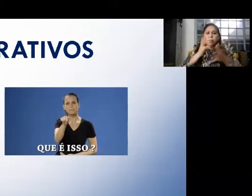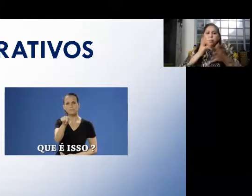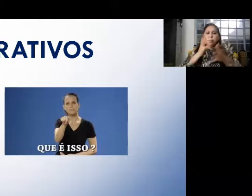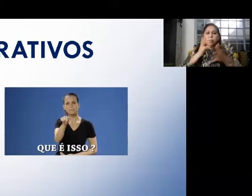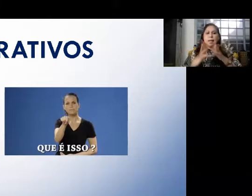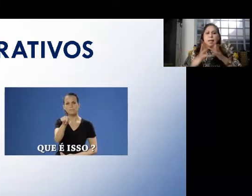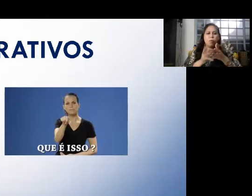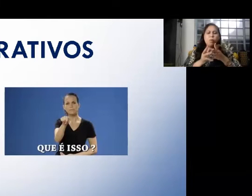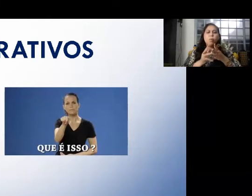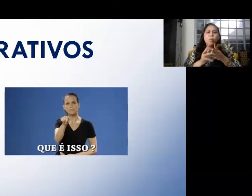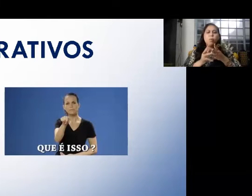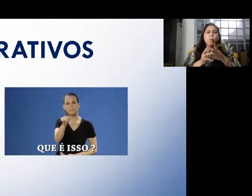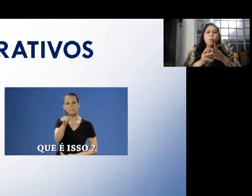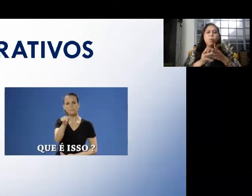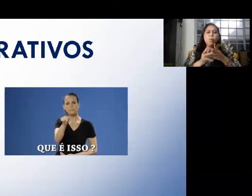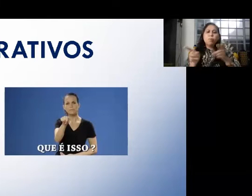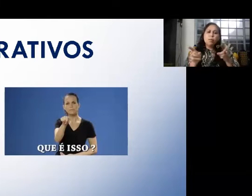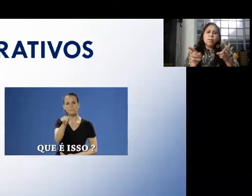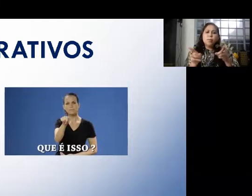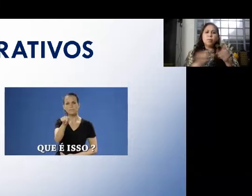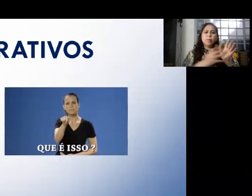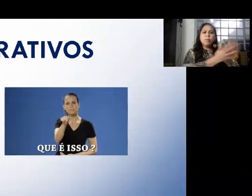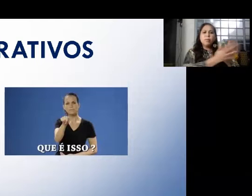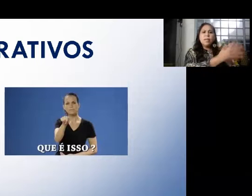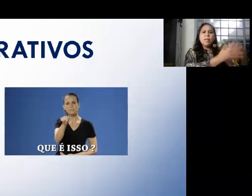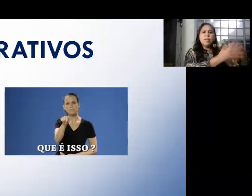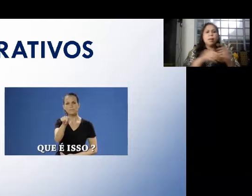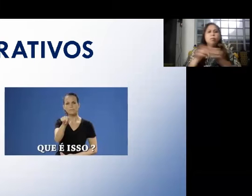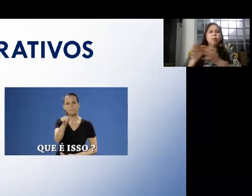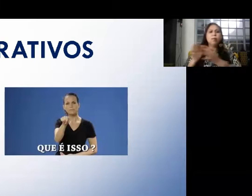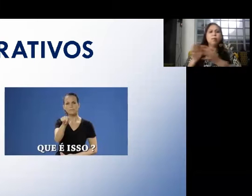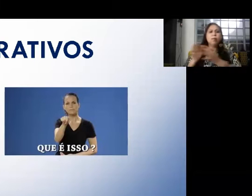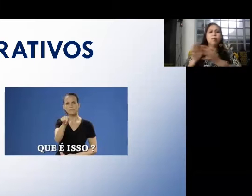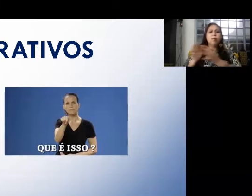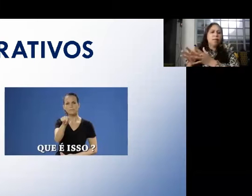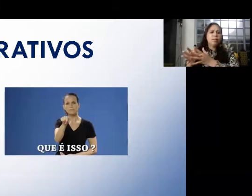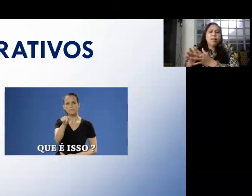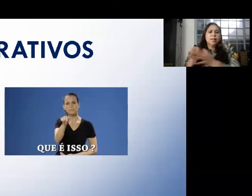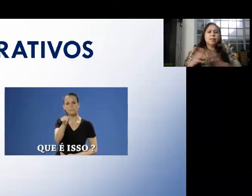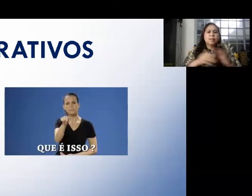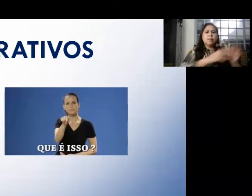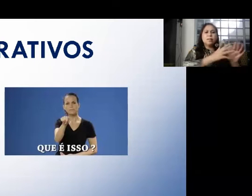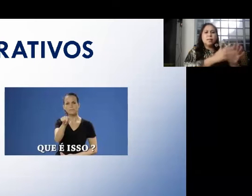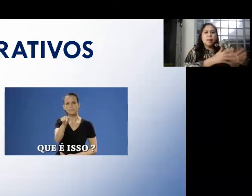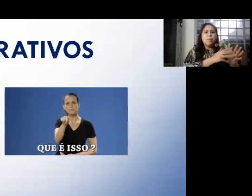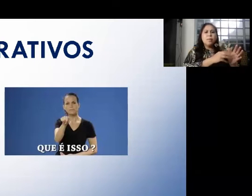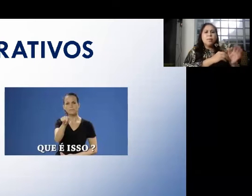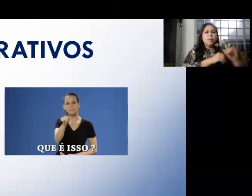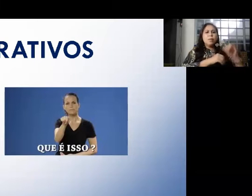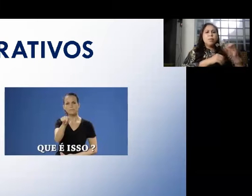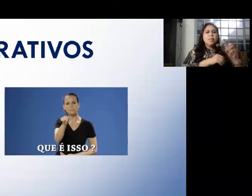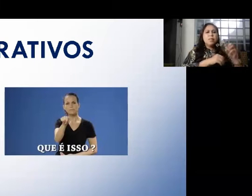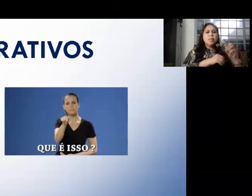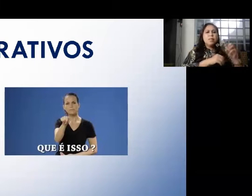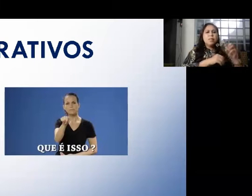for explicar alguma coisa de um ou de outro, então eu direciono o sinal para o lado deles, certo?